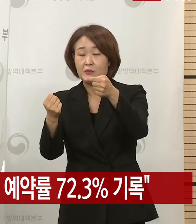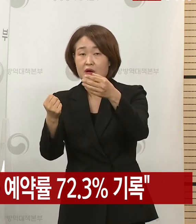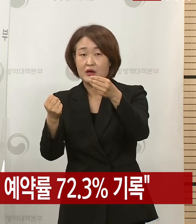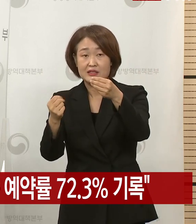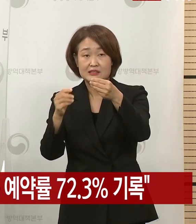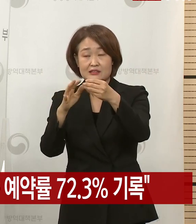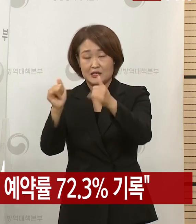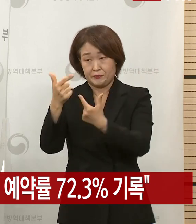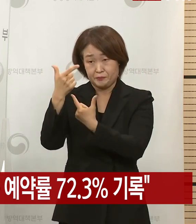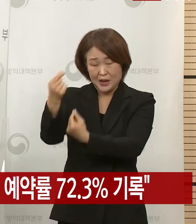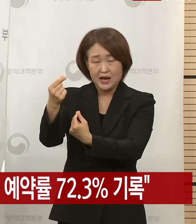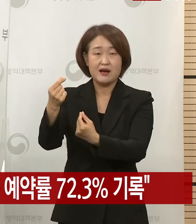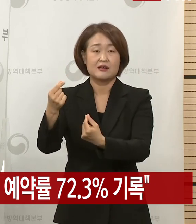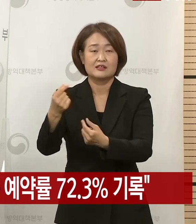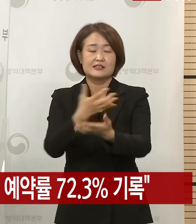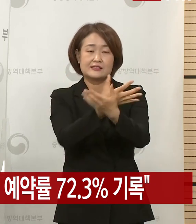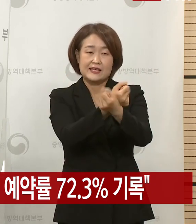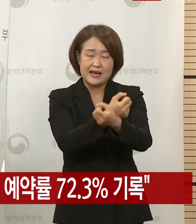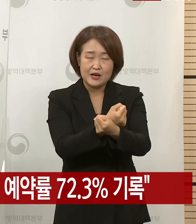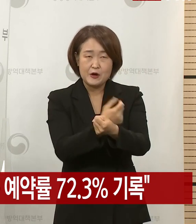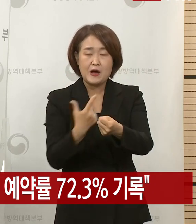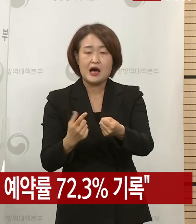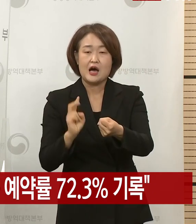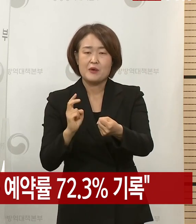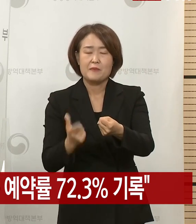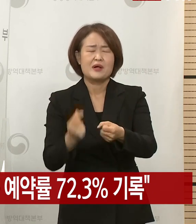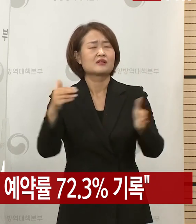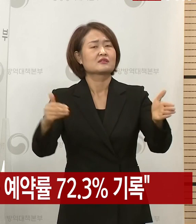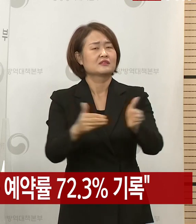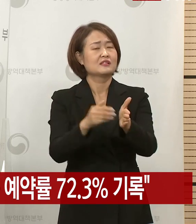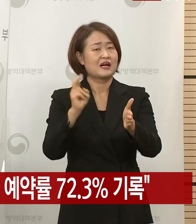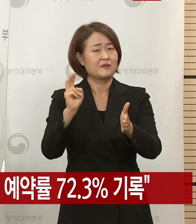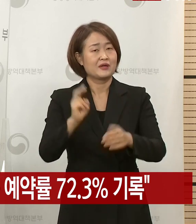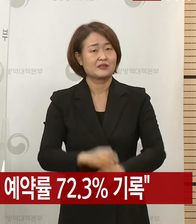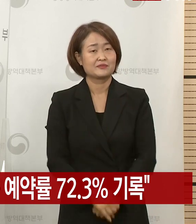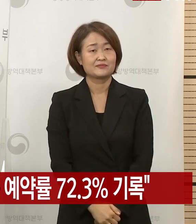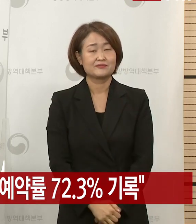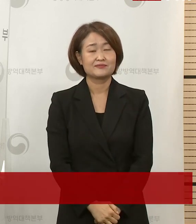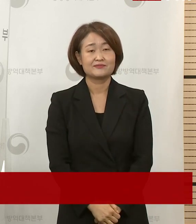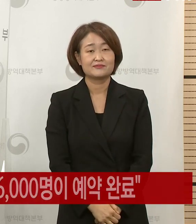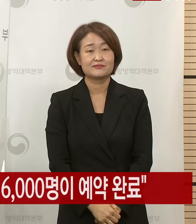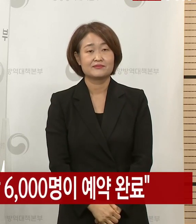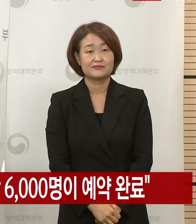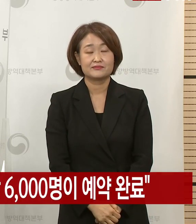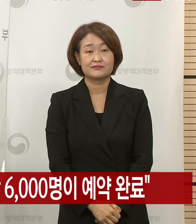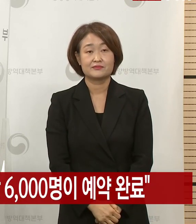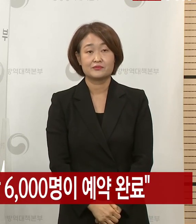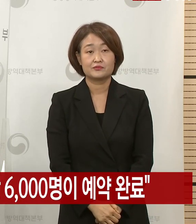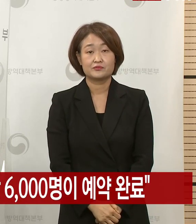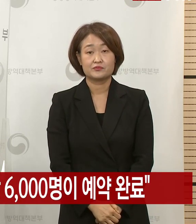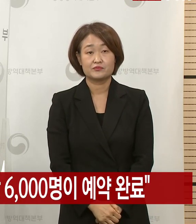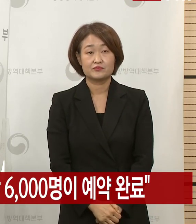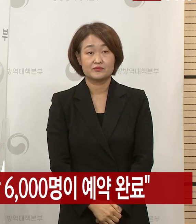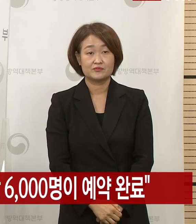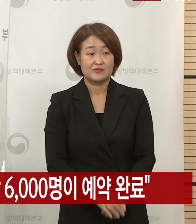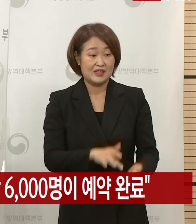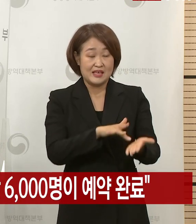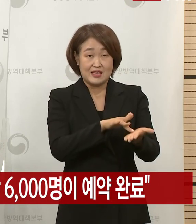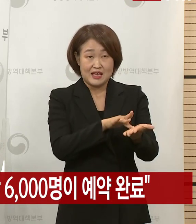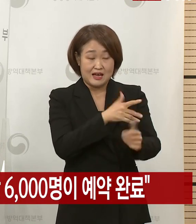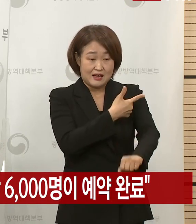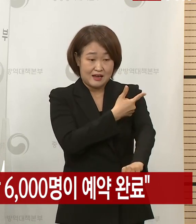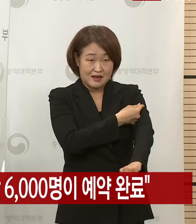명분 배송에 맞추어서 예약 종료가 확정될 그런 예정입니다. 다음은 백신 공급 상황에